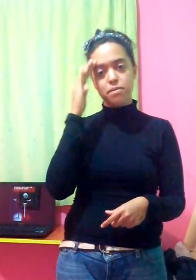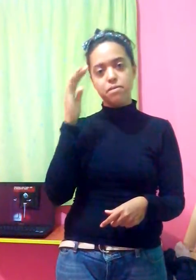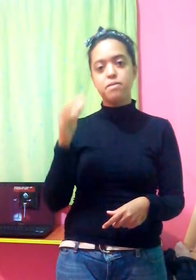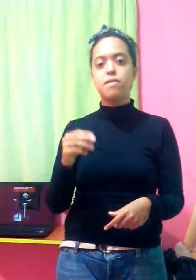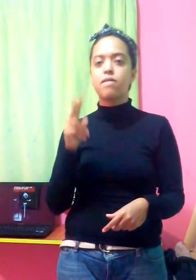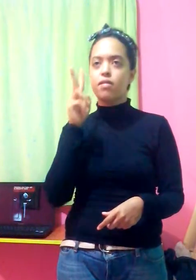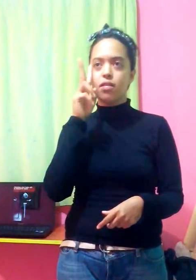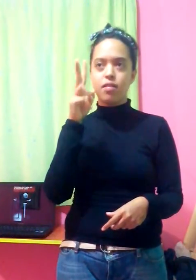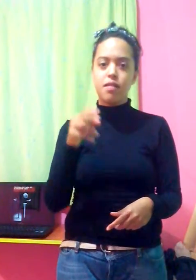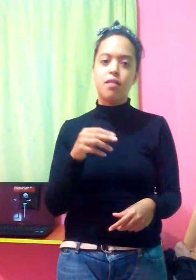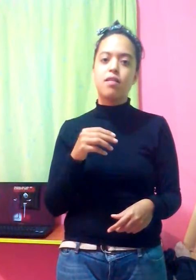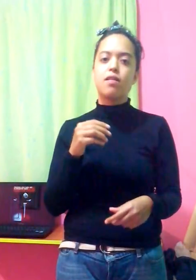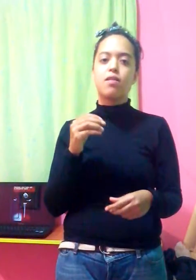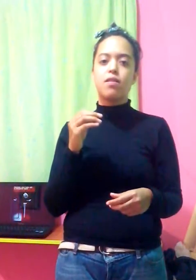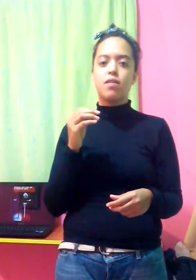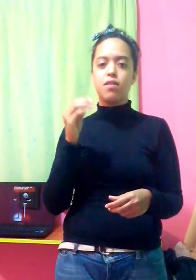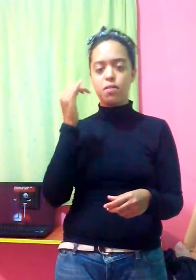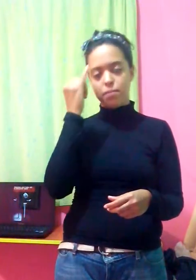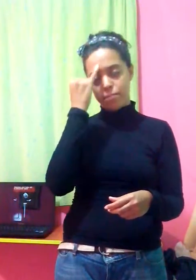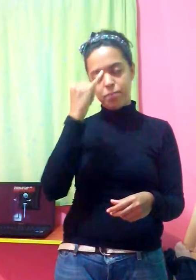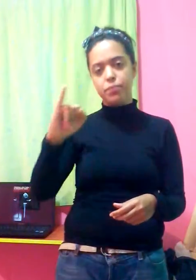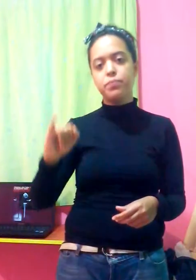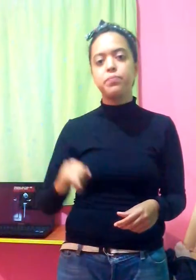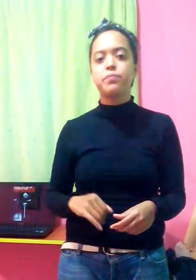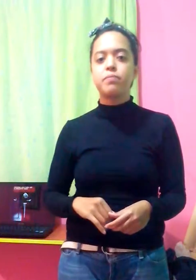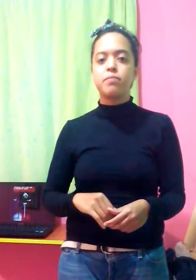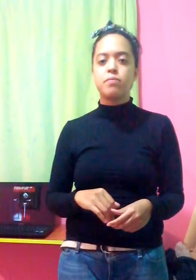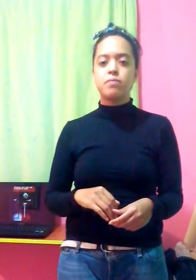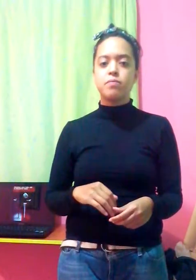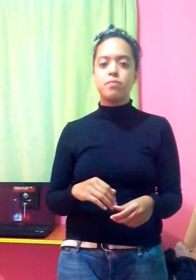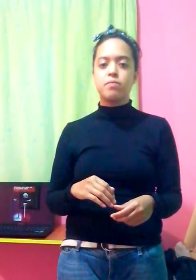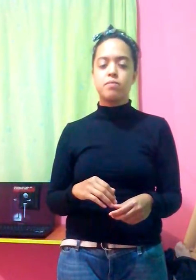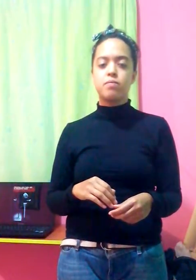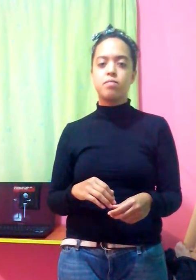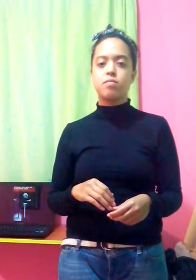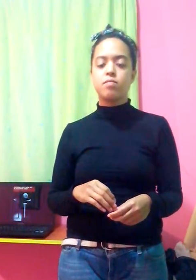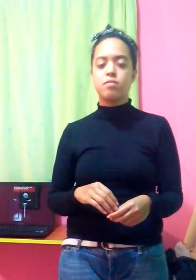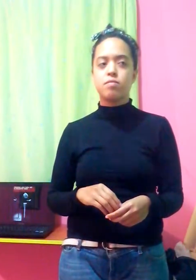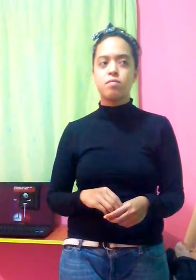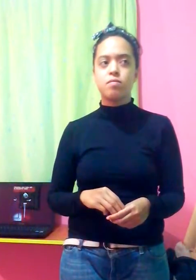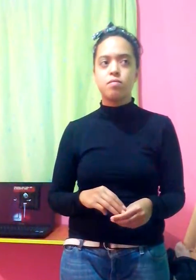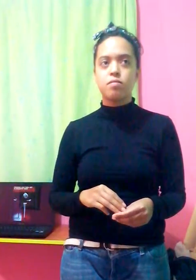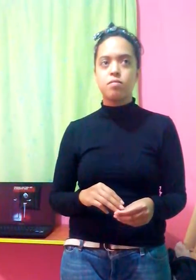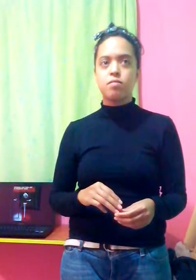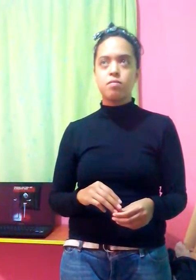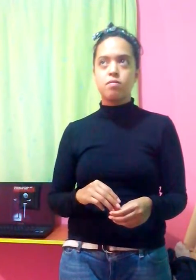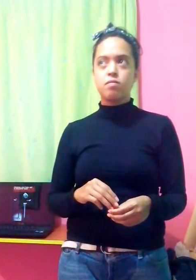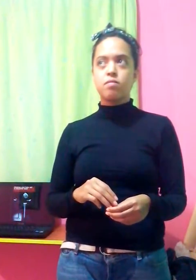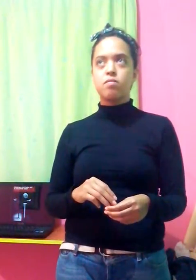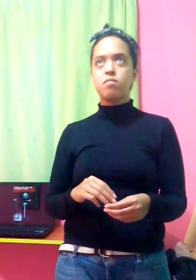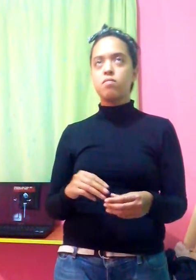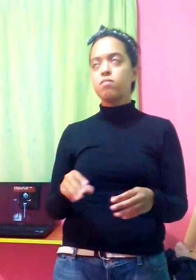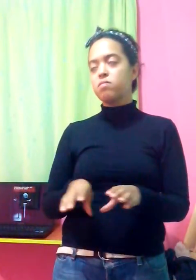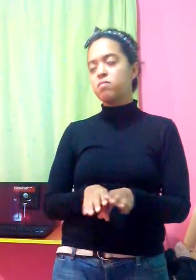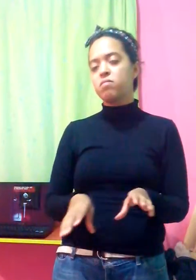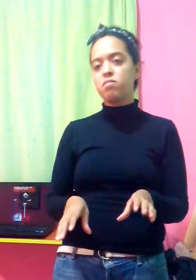Hay otra diferencia importante en lo que es la visión, lo que son los conos y bastones. Hay oftalmólogos que dicen que no, que es la misma cantidad, pero también